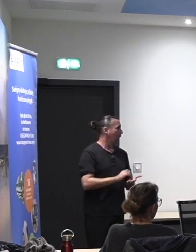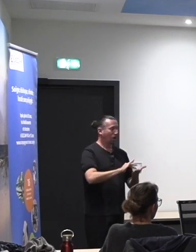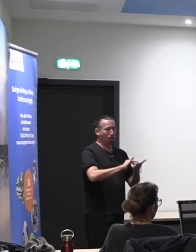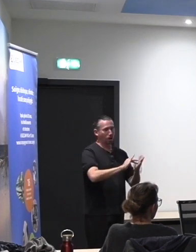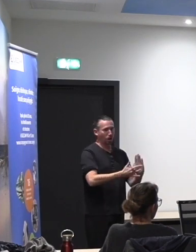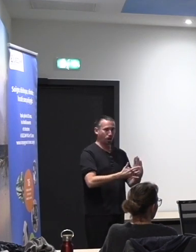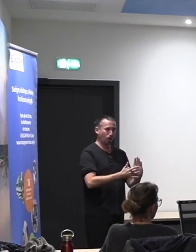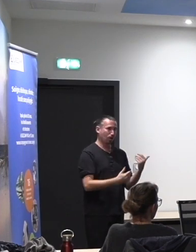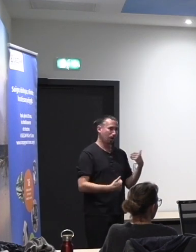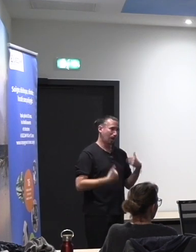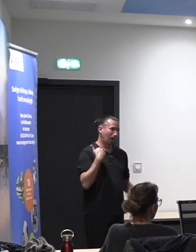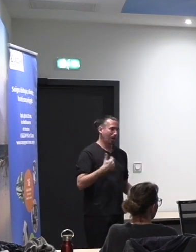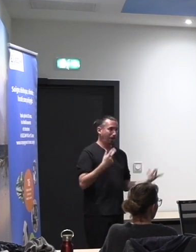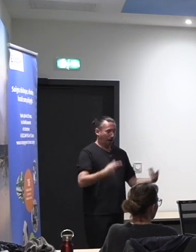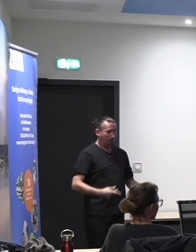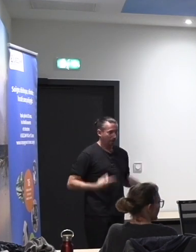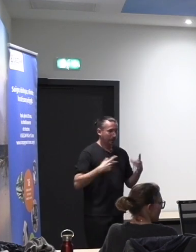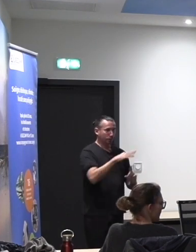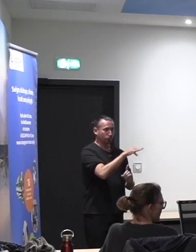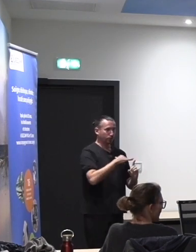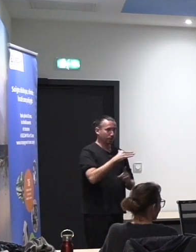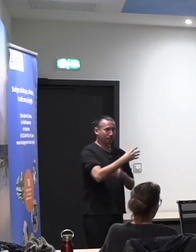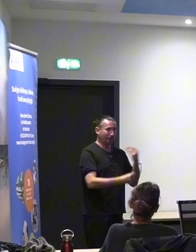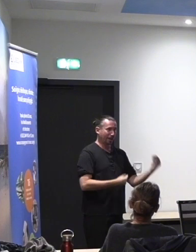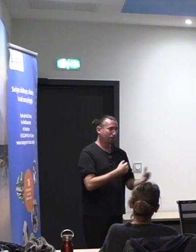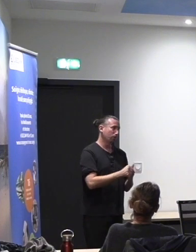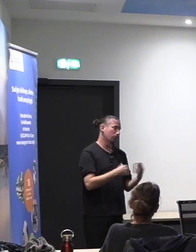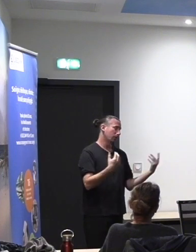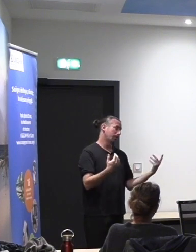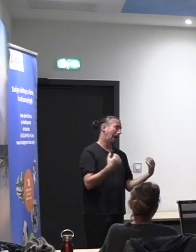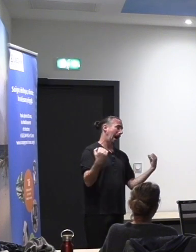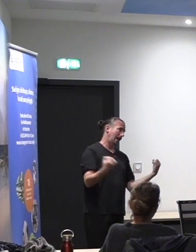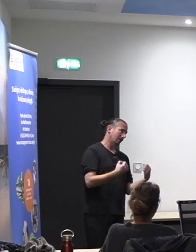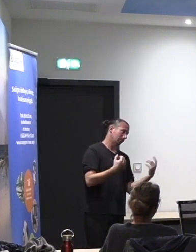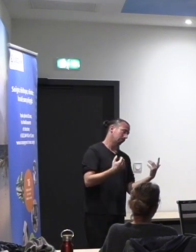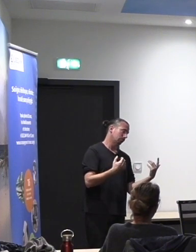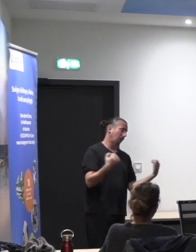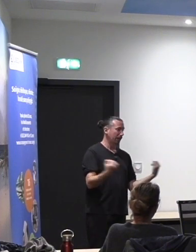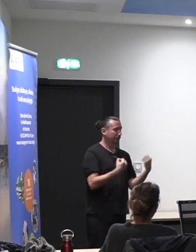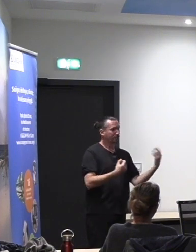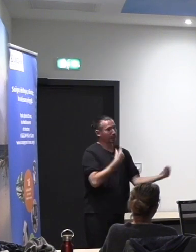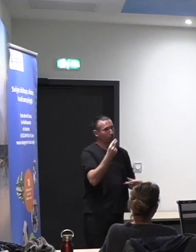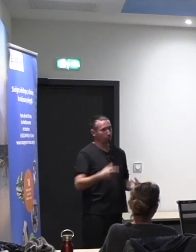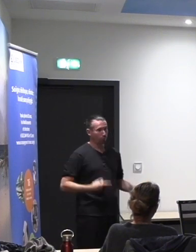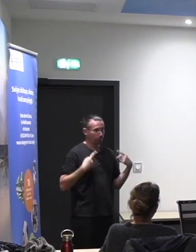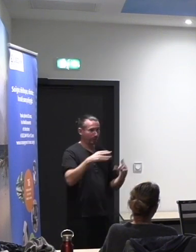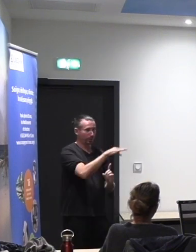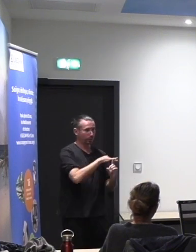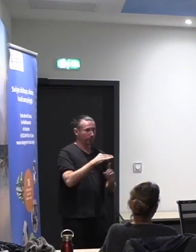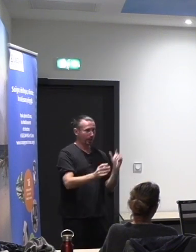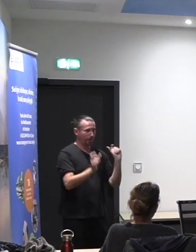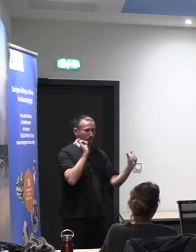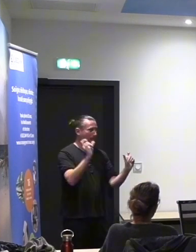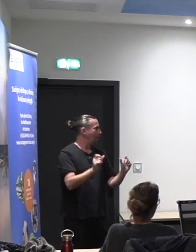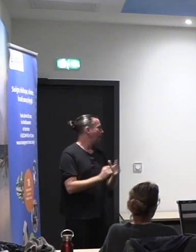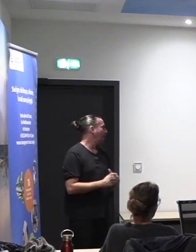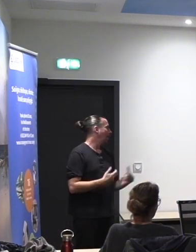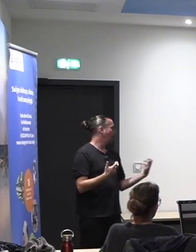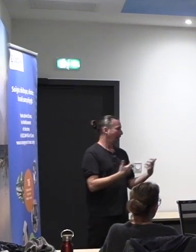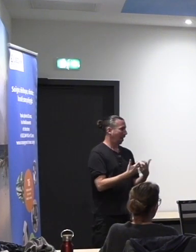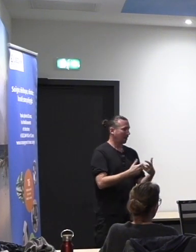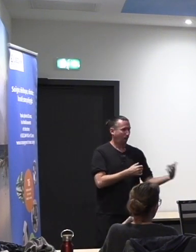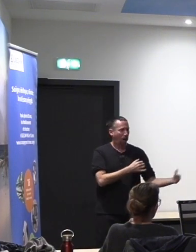l'élimination d'activité ou de vie en société. Activité ou vie en société. Et dans le fond, on voit altération substantielle de ce qu'on